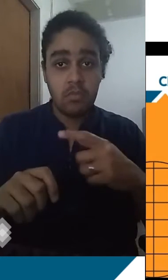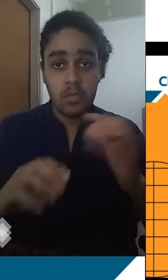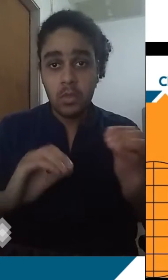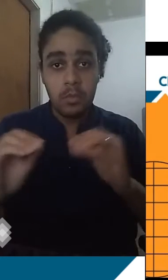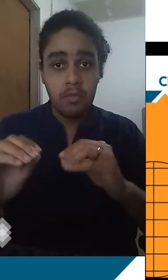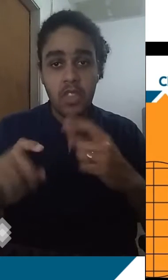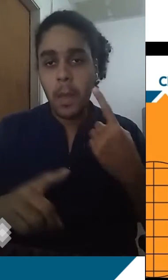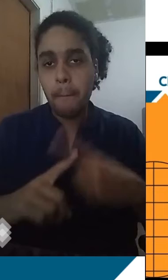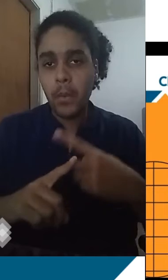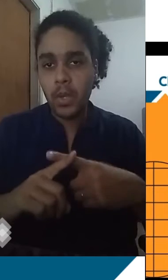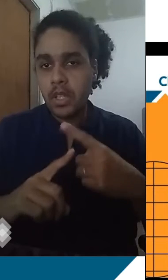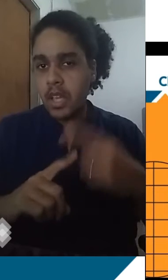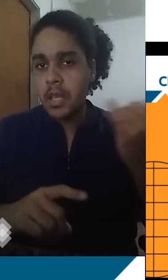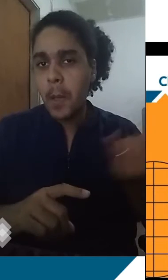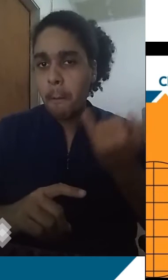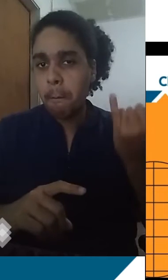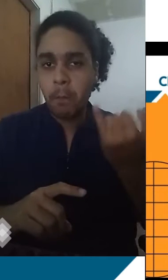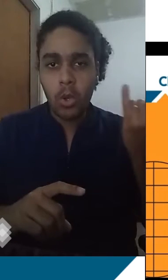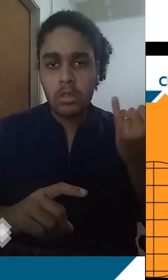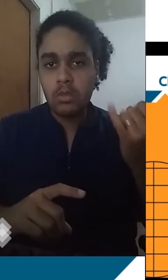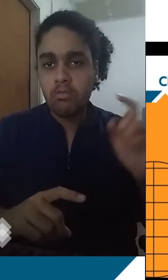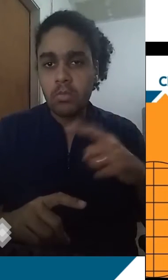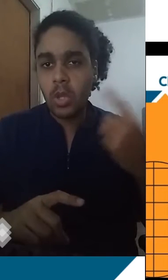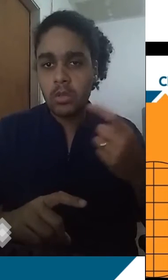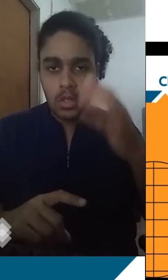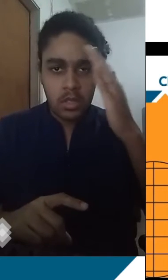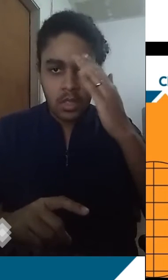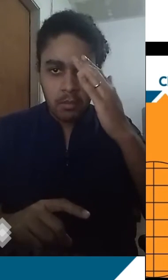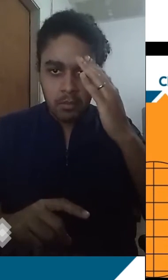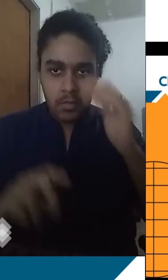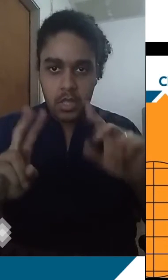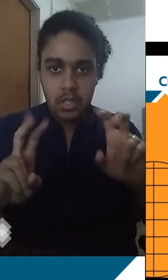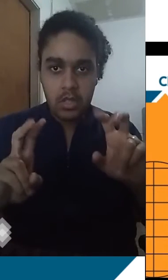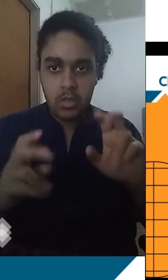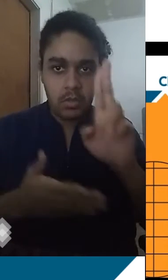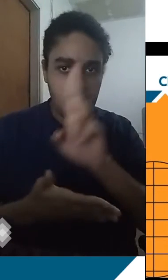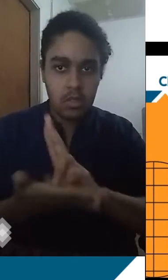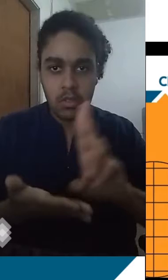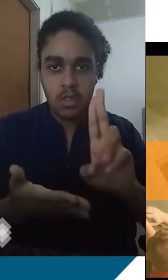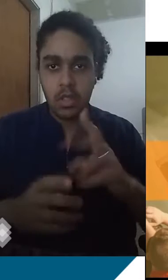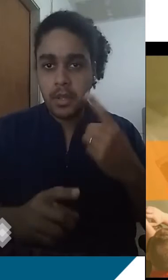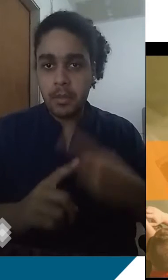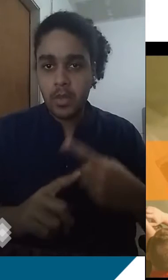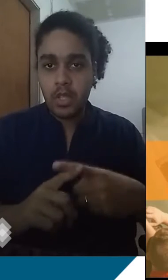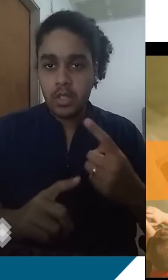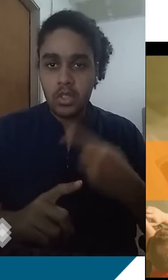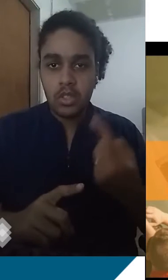seja necessário se mudar. E por que é tão importante a gente saber sobre as